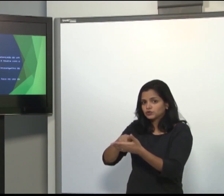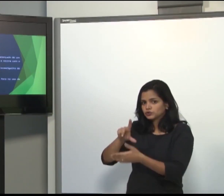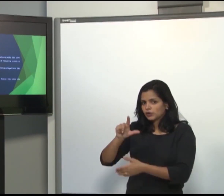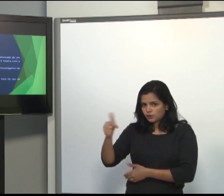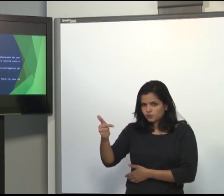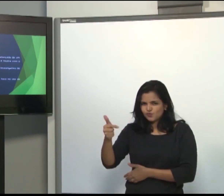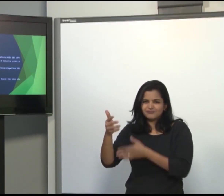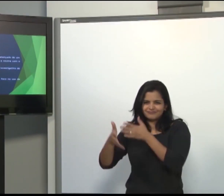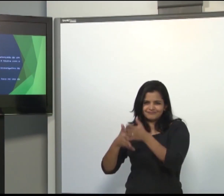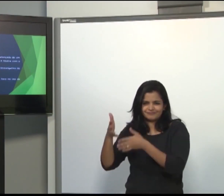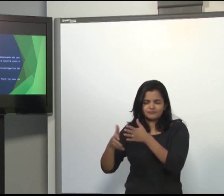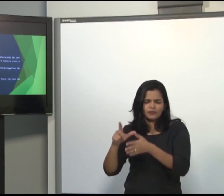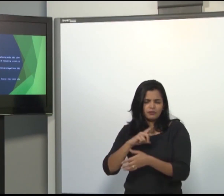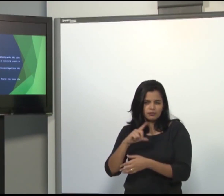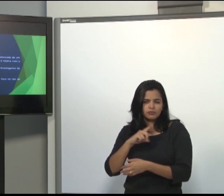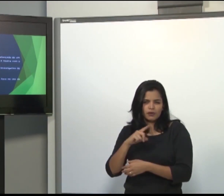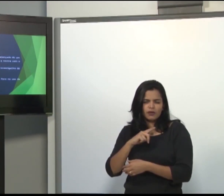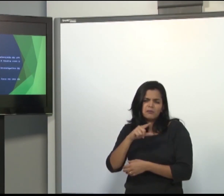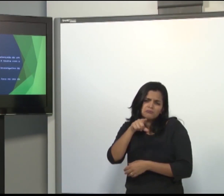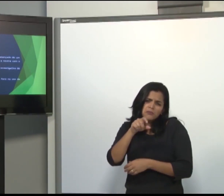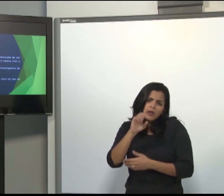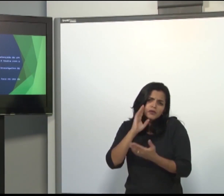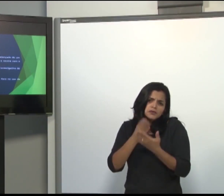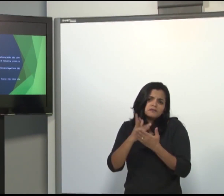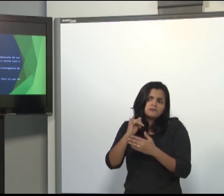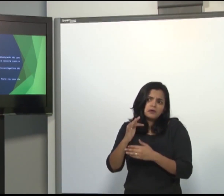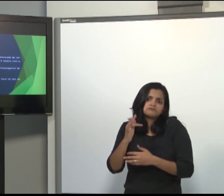Temos um texto base sobre metodologias de ensino